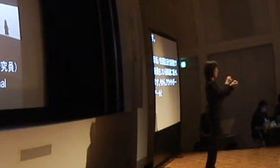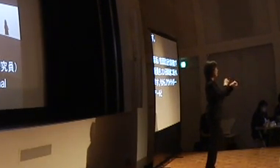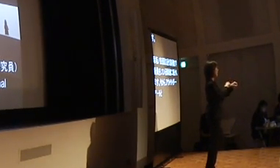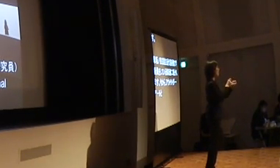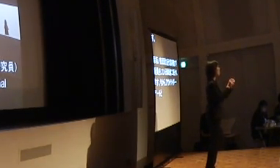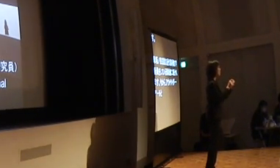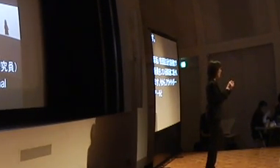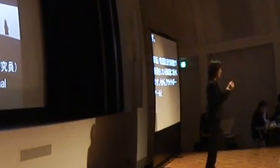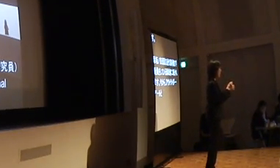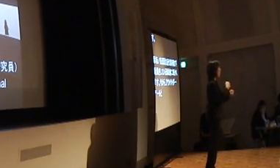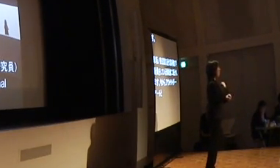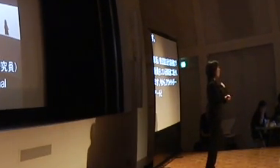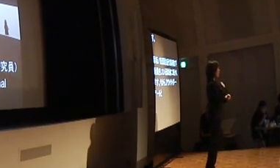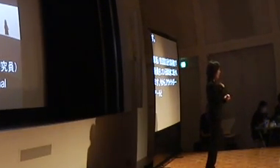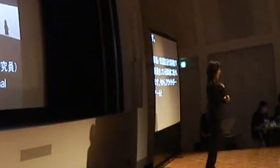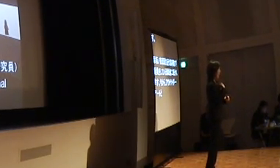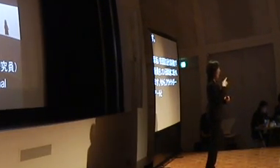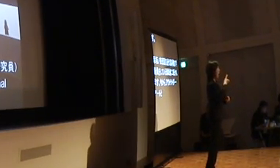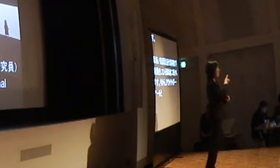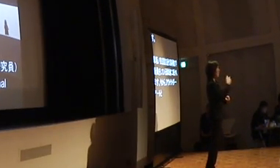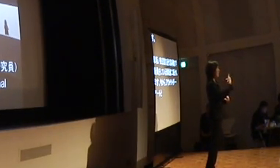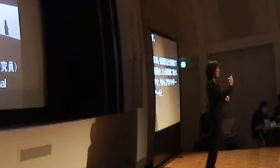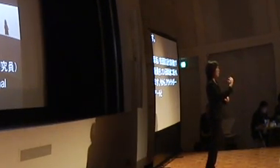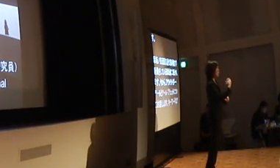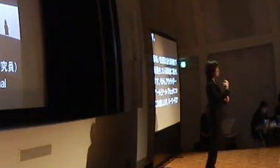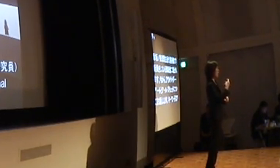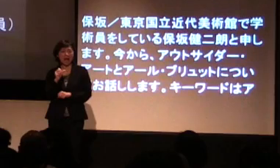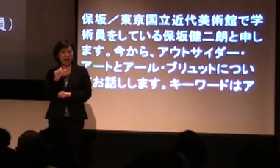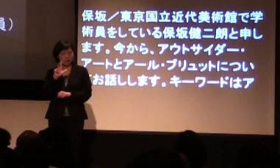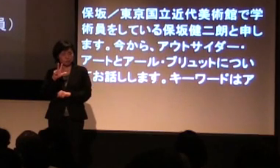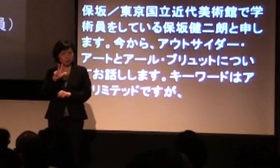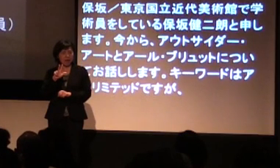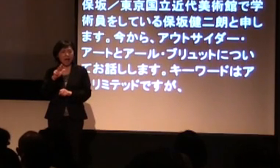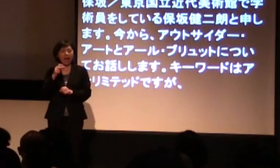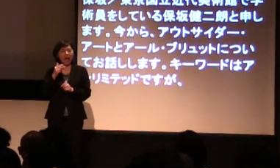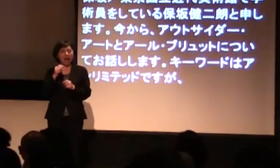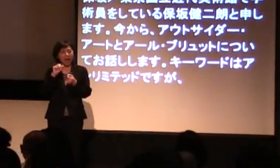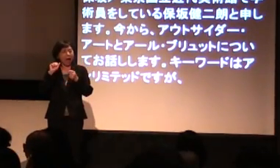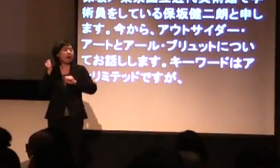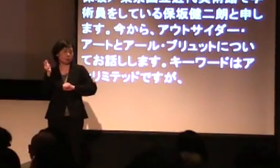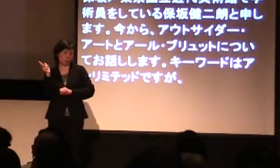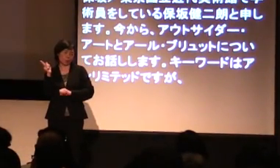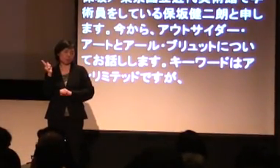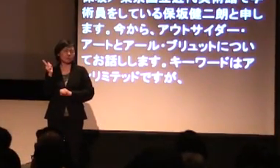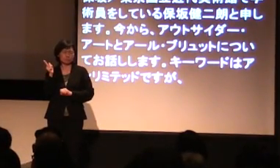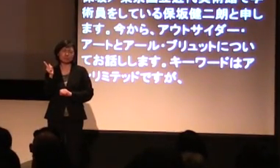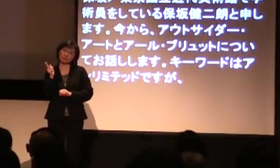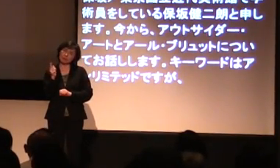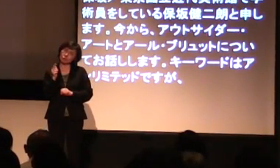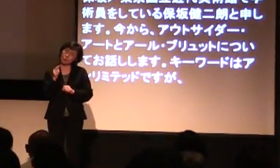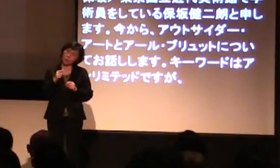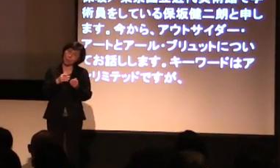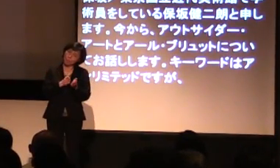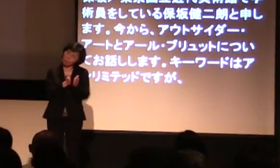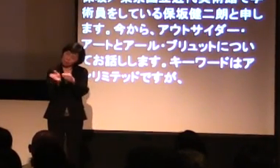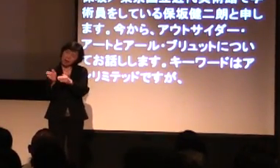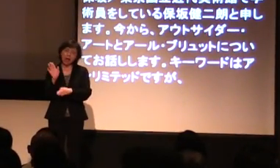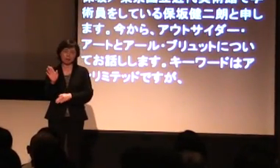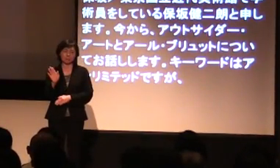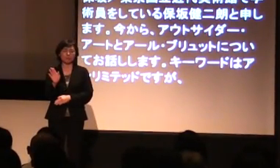めてリミテッドな話をしますんでちょっとご了承ください。近年ですねアールブリュットアウトサイダーアートというものが非常に世界的に